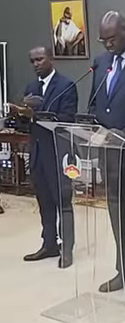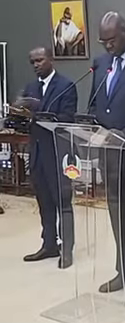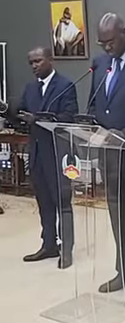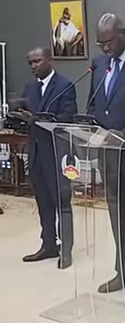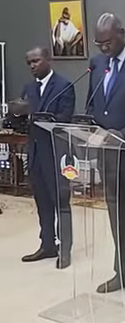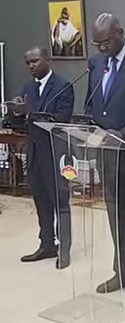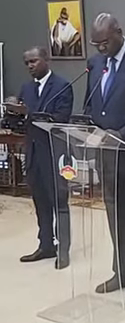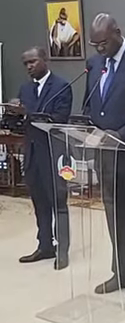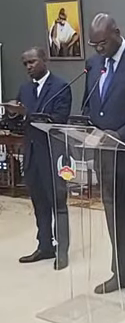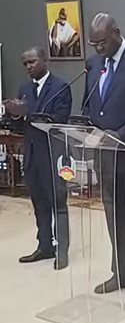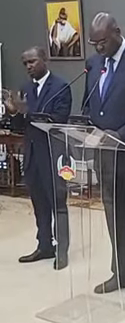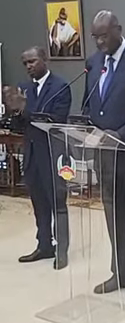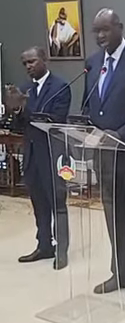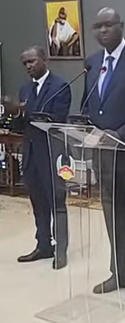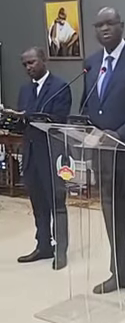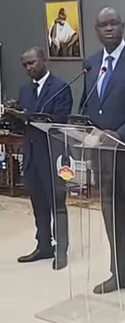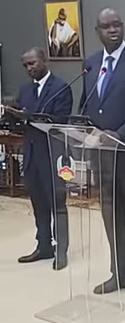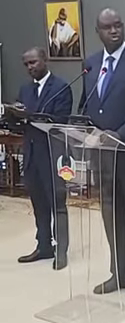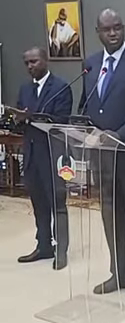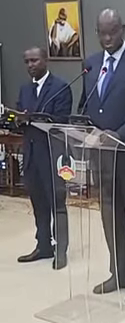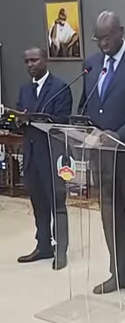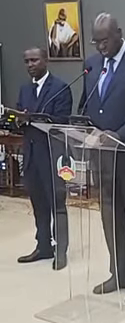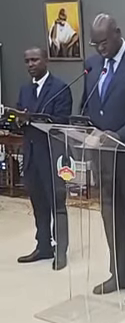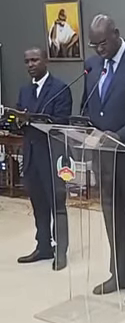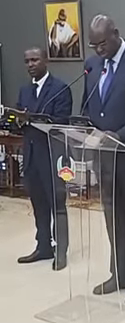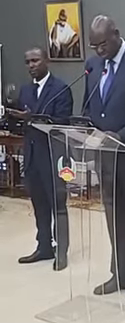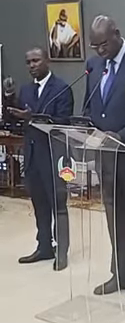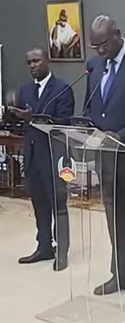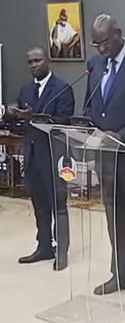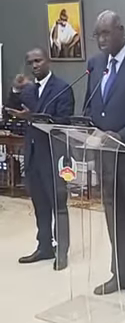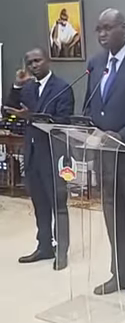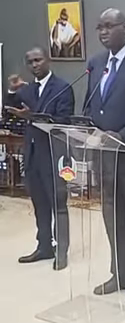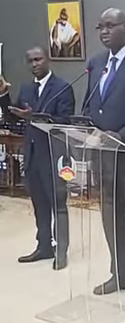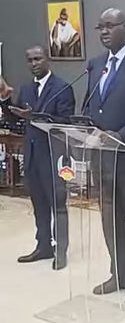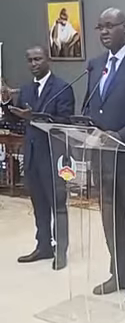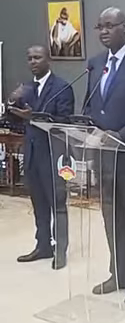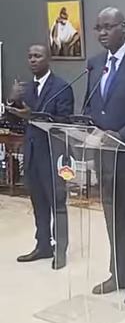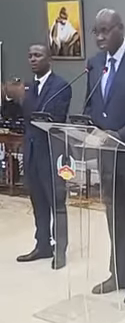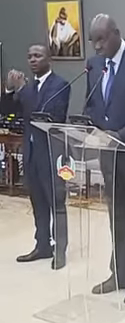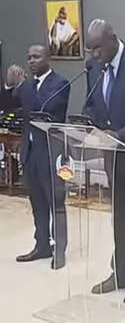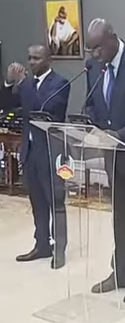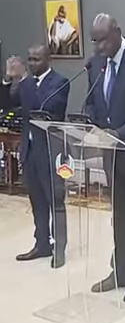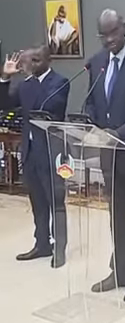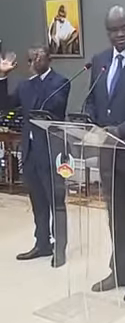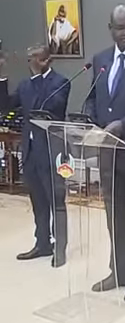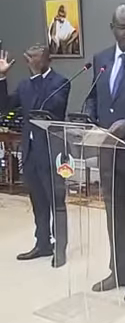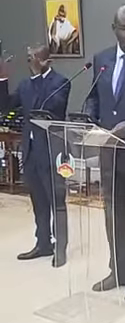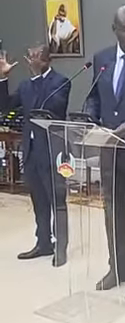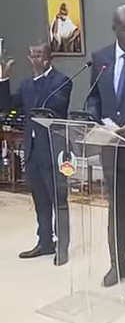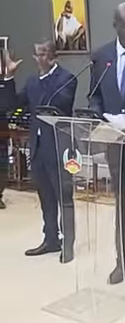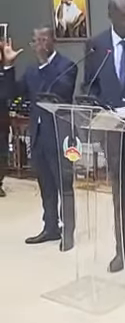Banco Mundial, que são benefício do nosso país. Benefício do nosso país. Muito obrigado. Merci beaucoup.